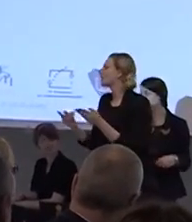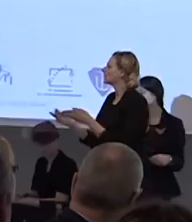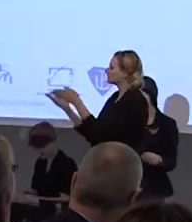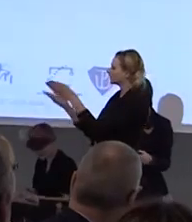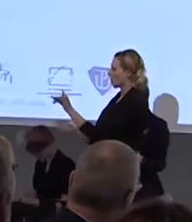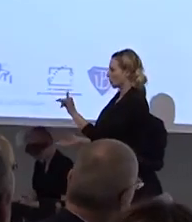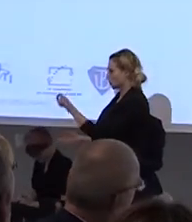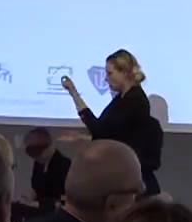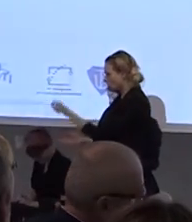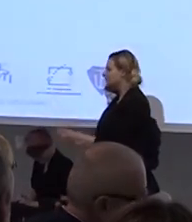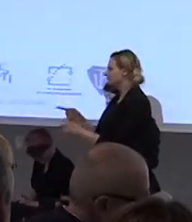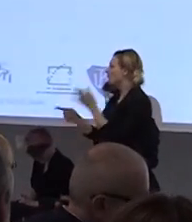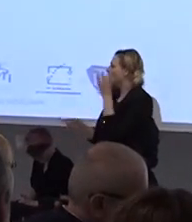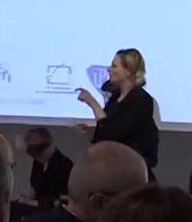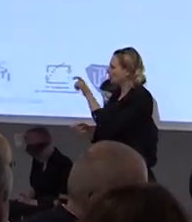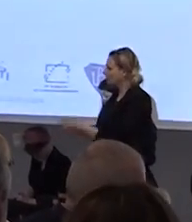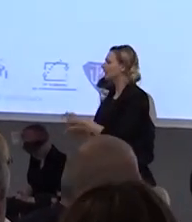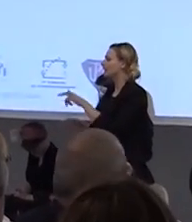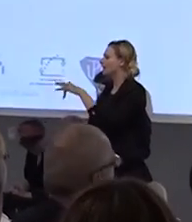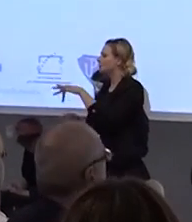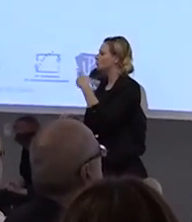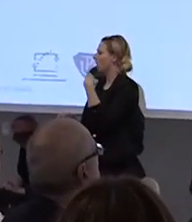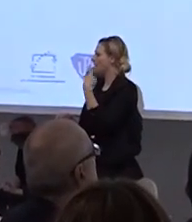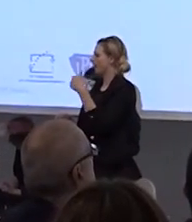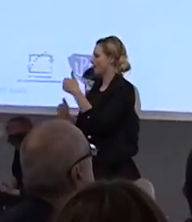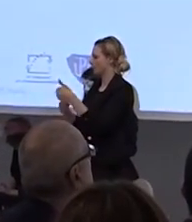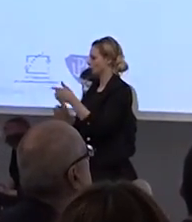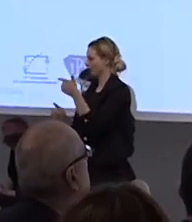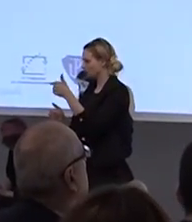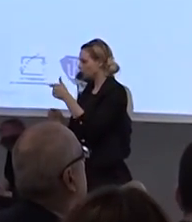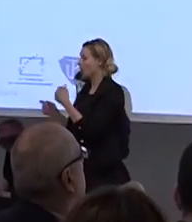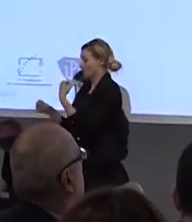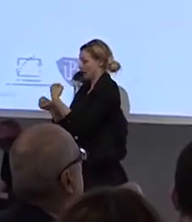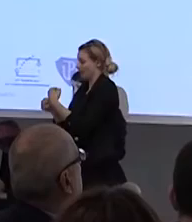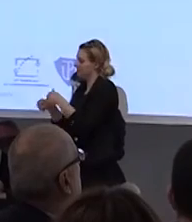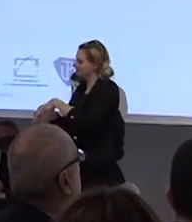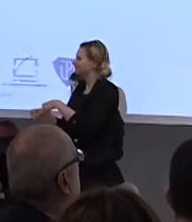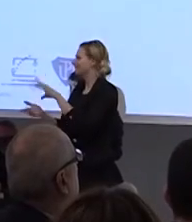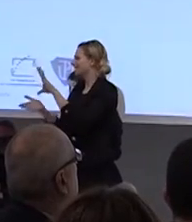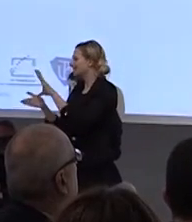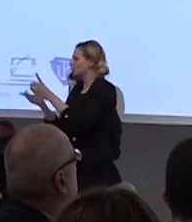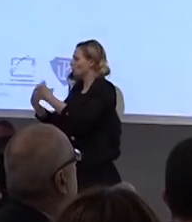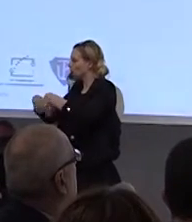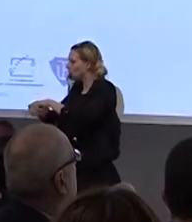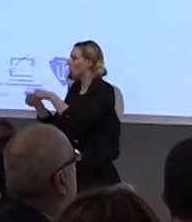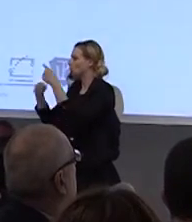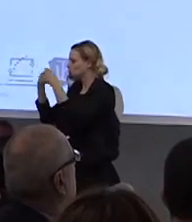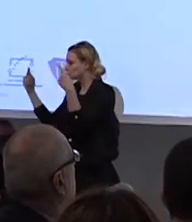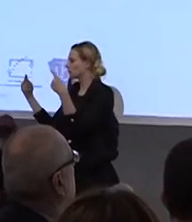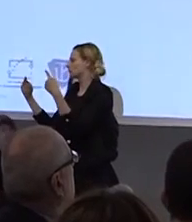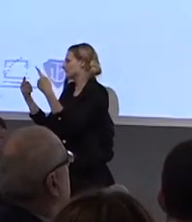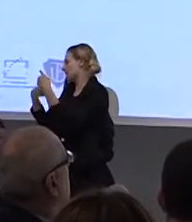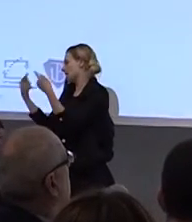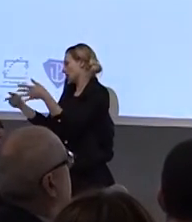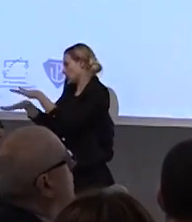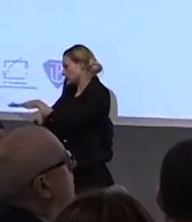rozvoji inkluzivního vzdělávání, působí v Bristolu, kde vede organizaci CSIE, Centrum studií inkluzivního vzdělávání,